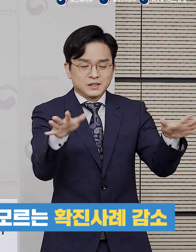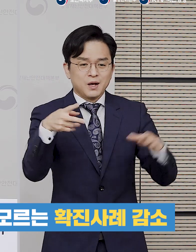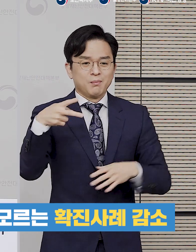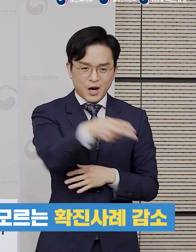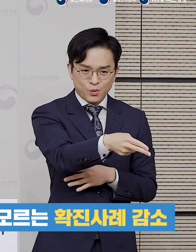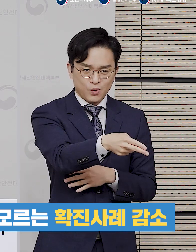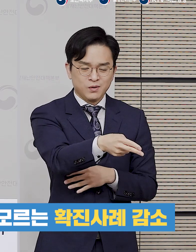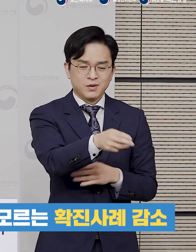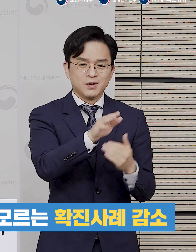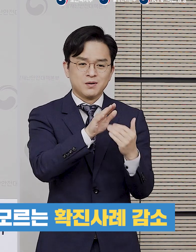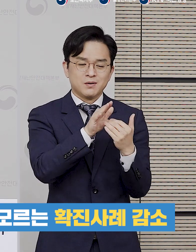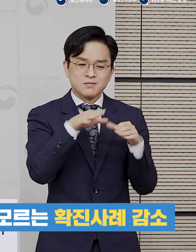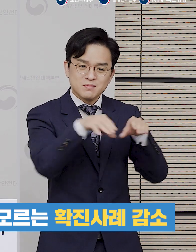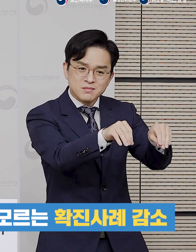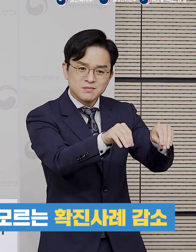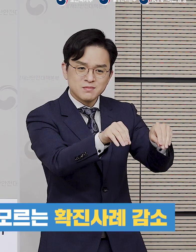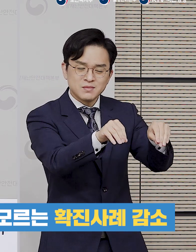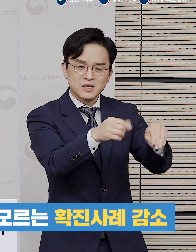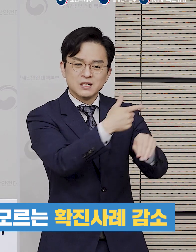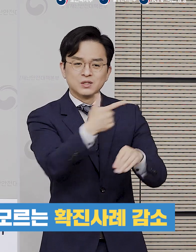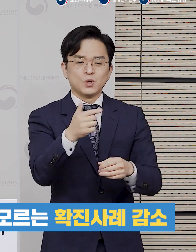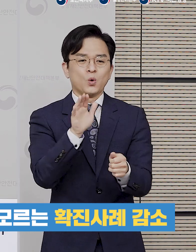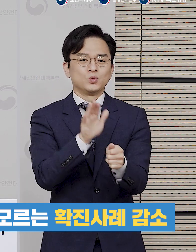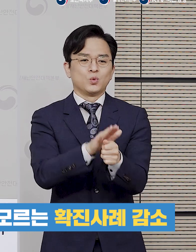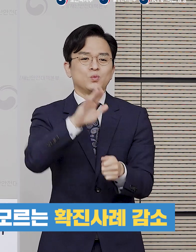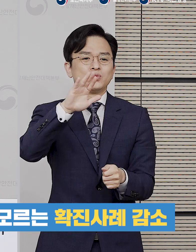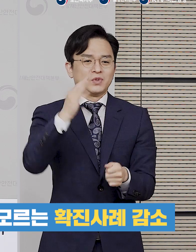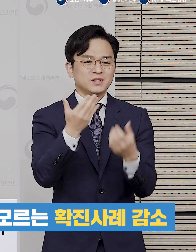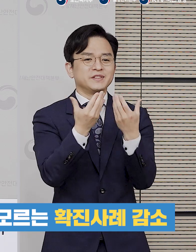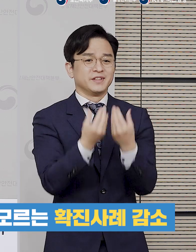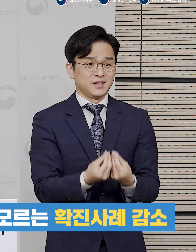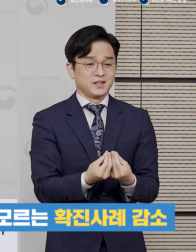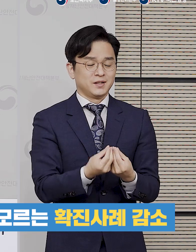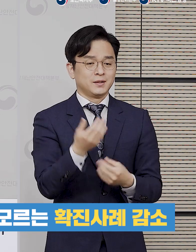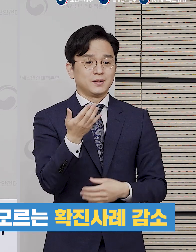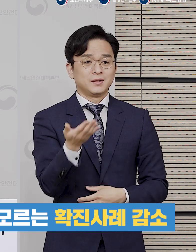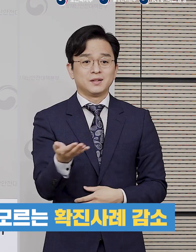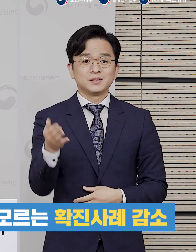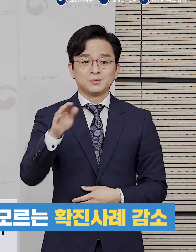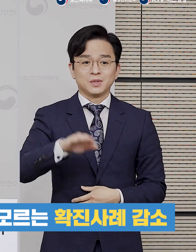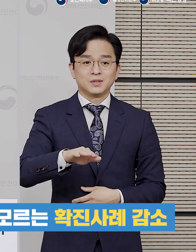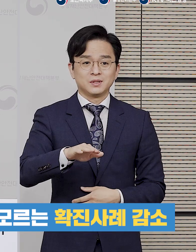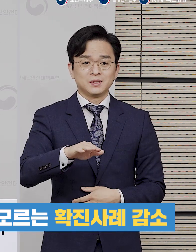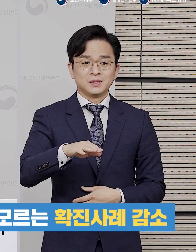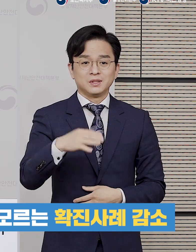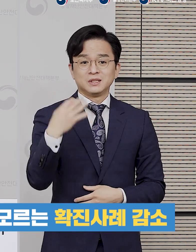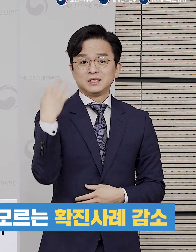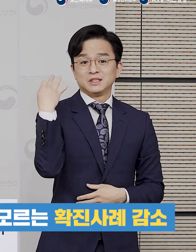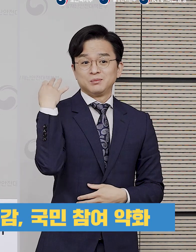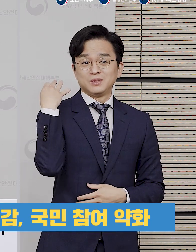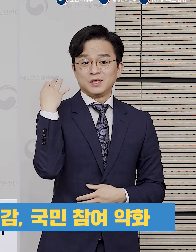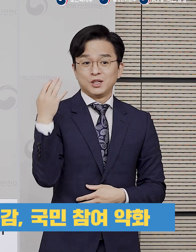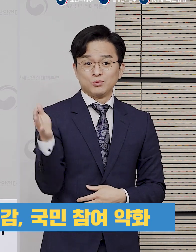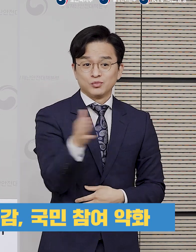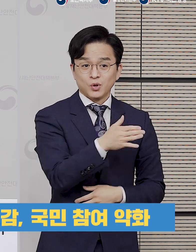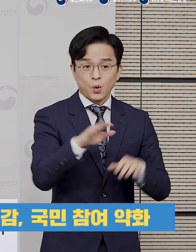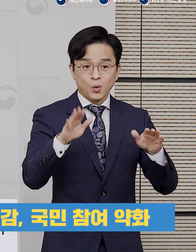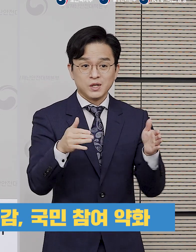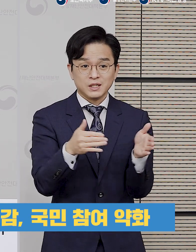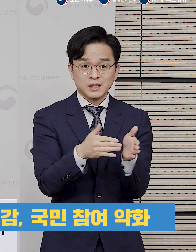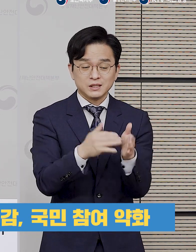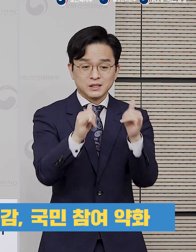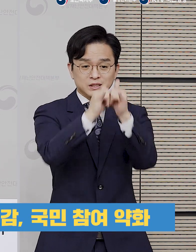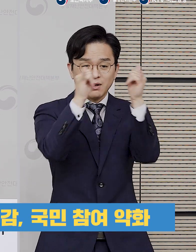통제 범위를 강화하는 데 크게 도움이 되고 있다는 실증 사례입니다. 그러나 지난